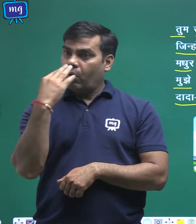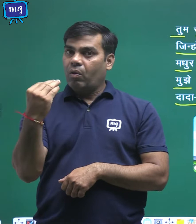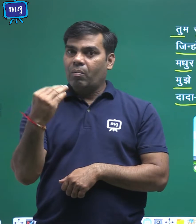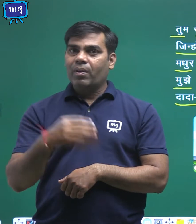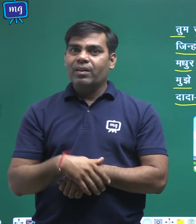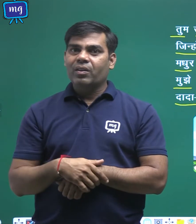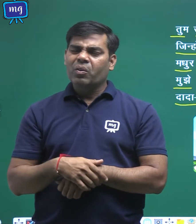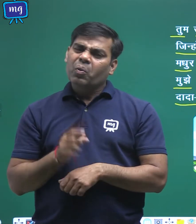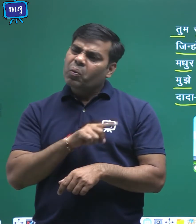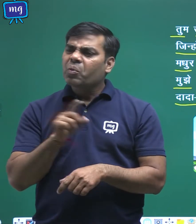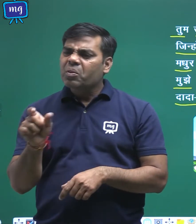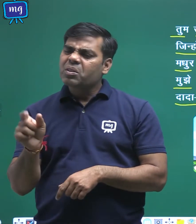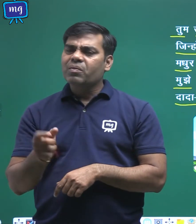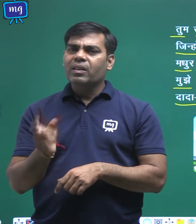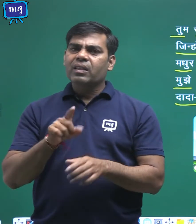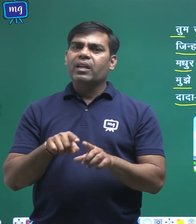किसी भी तरह से